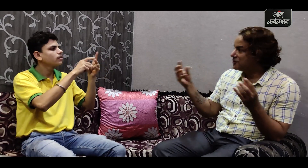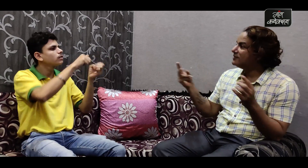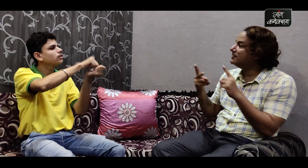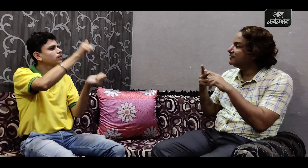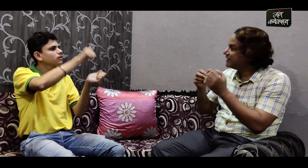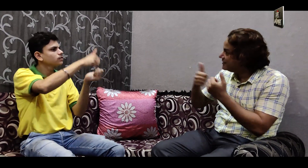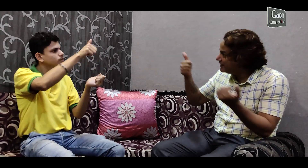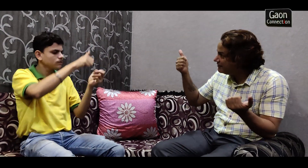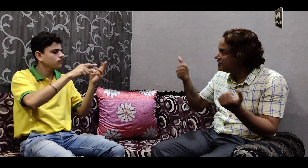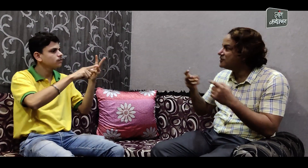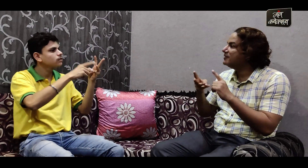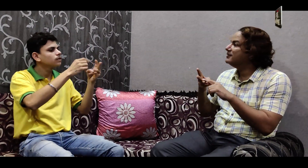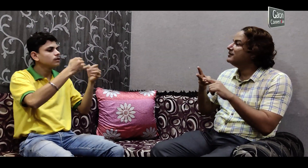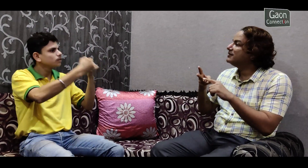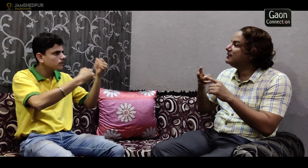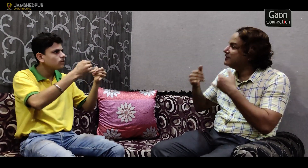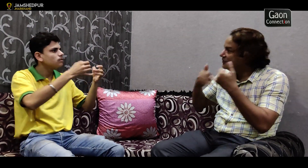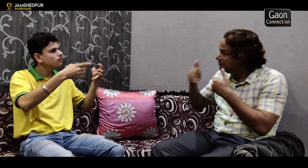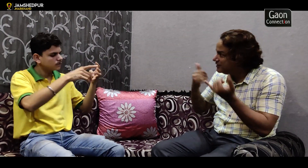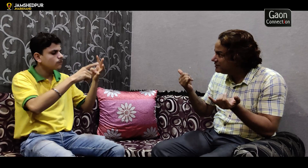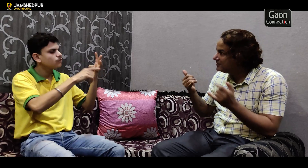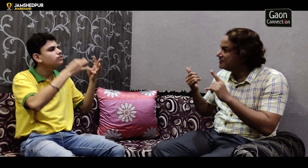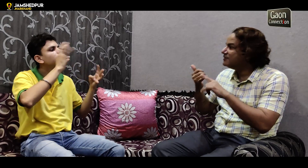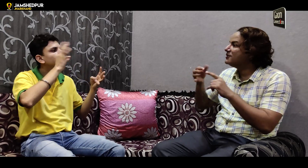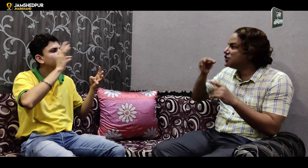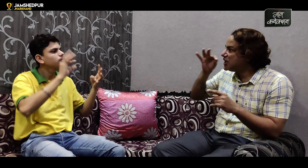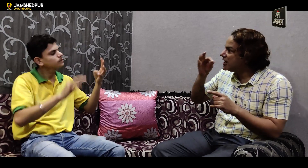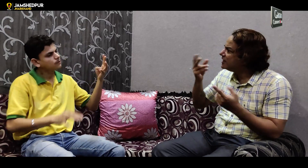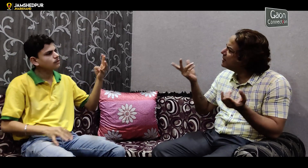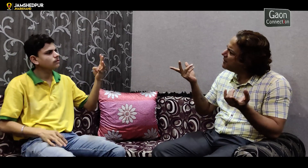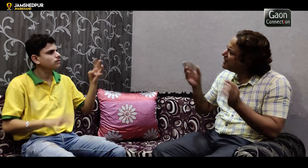चीजा सीखा, सेकेंड सैंडविच, थर्ड नूडल्स, चाय,